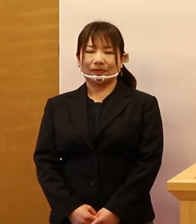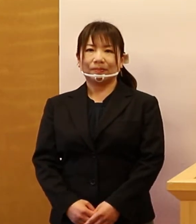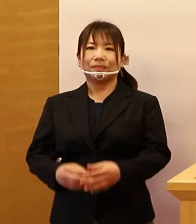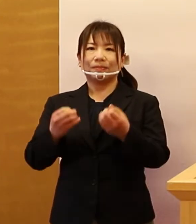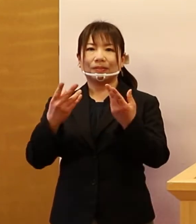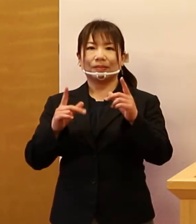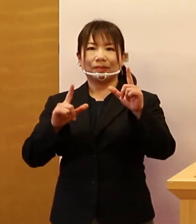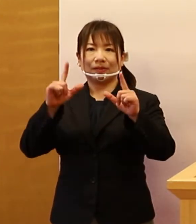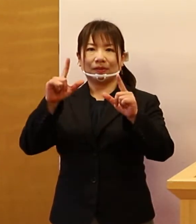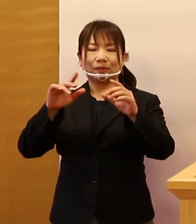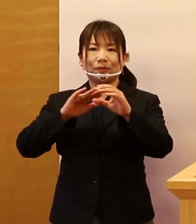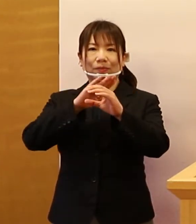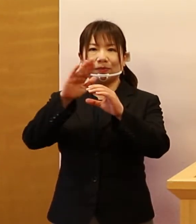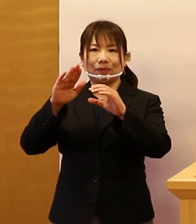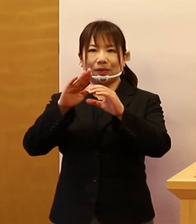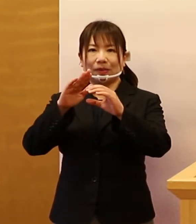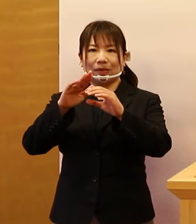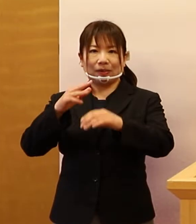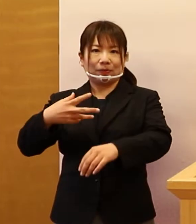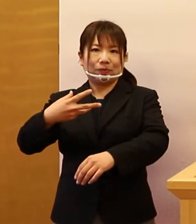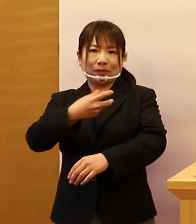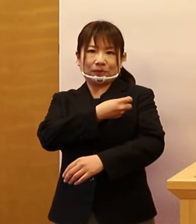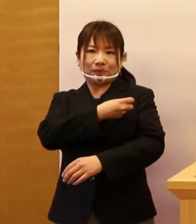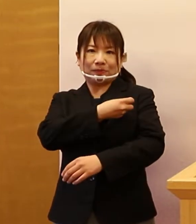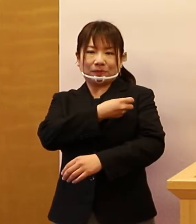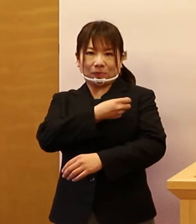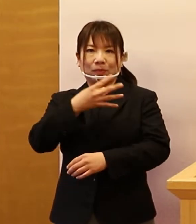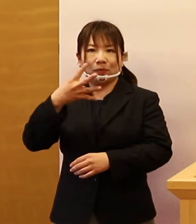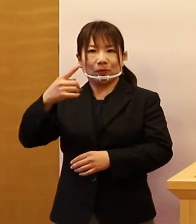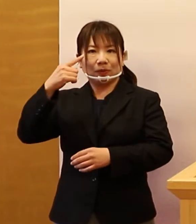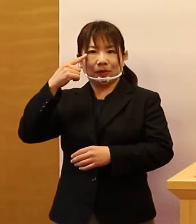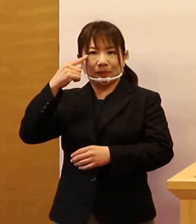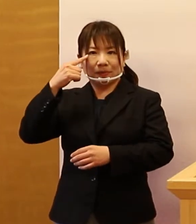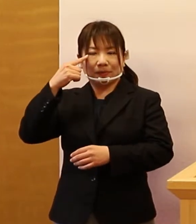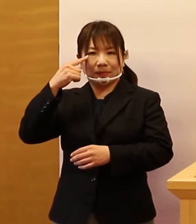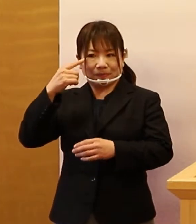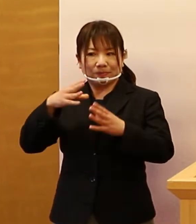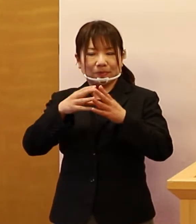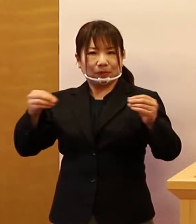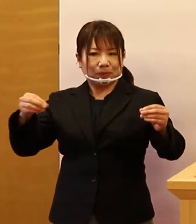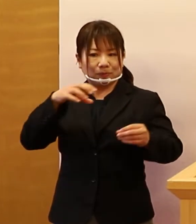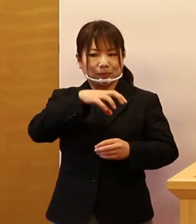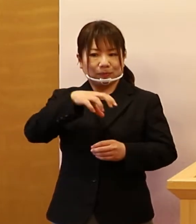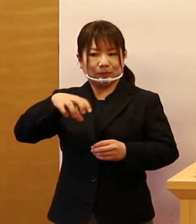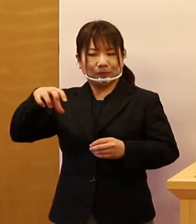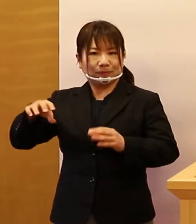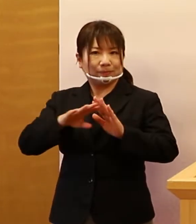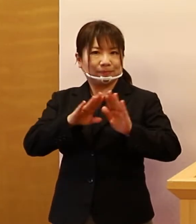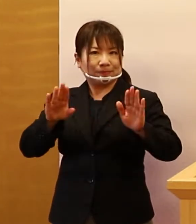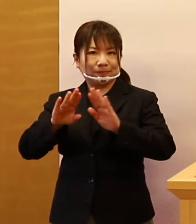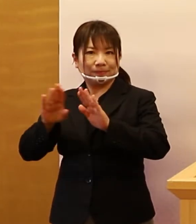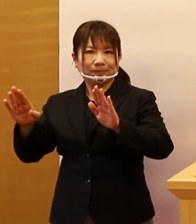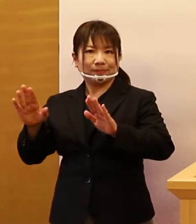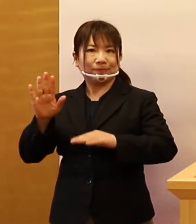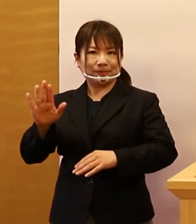新型コロナワクチンの4回目接種が全国で開始となり